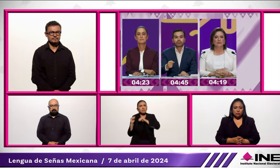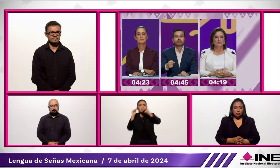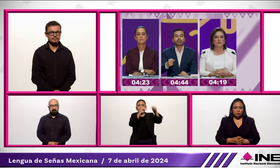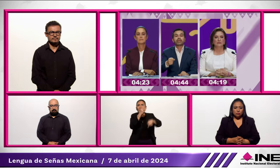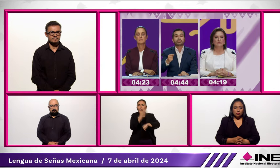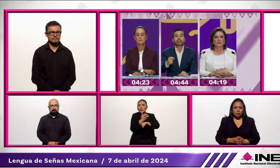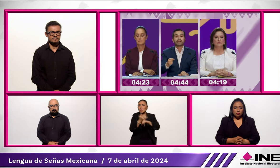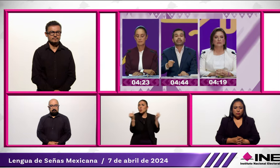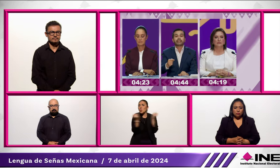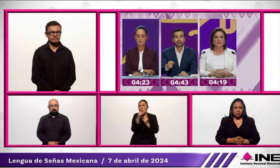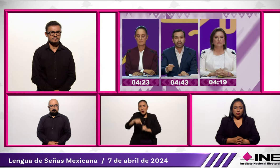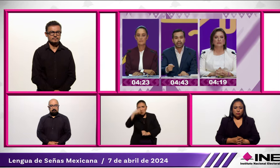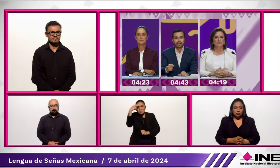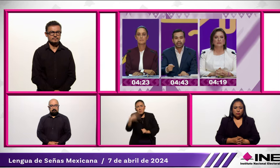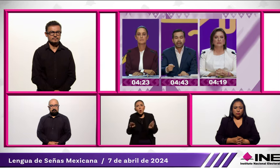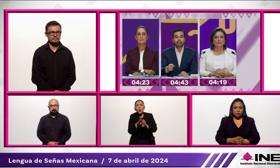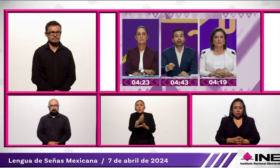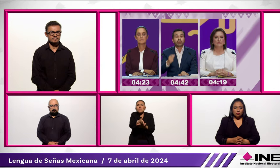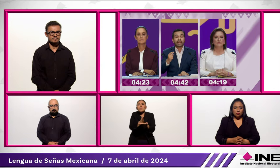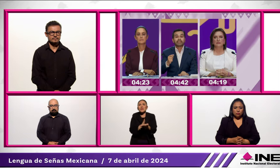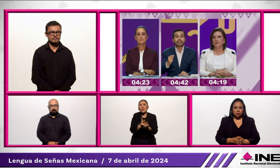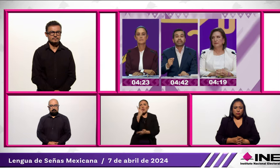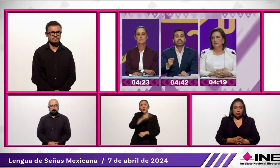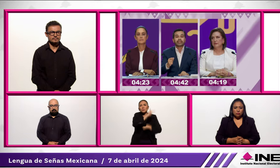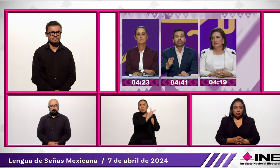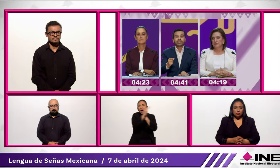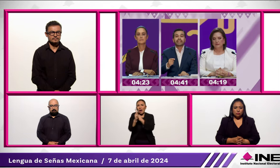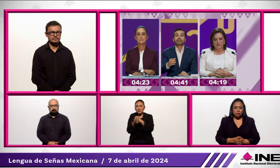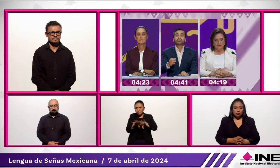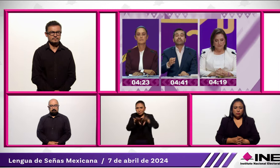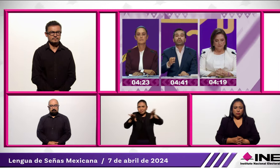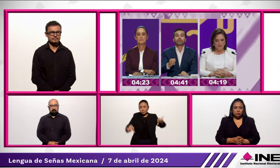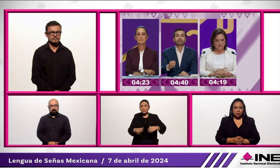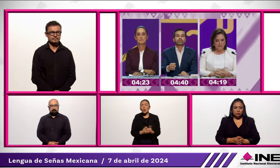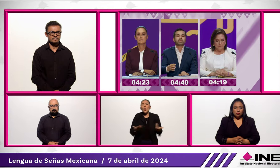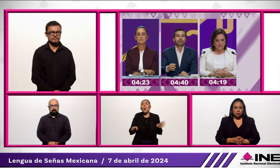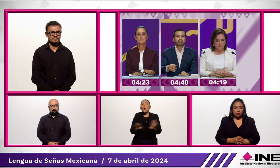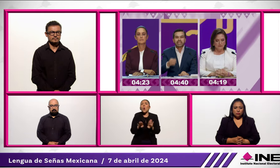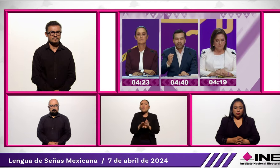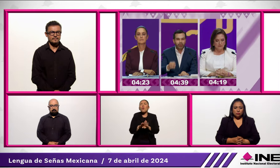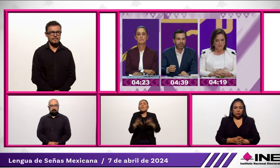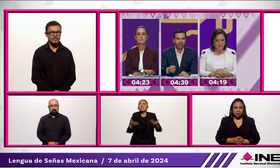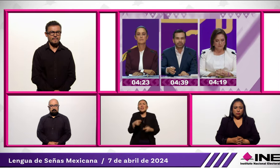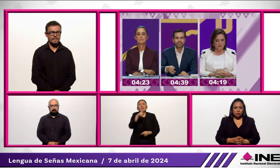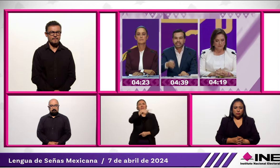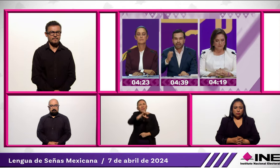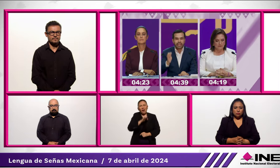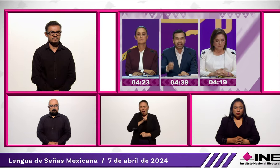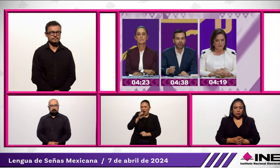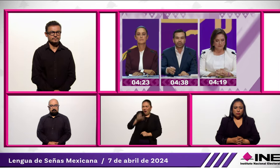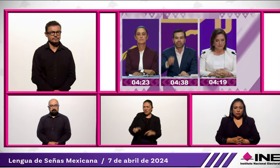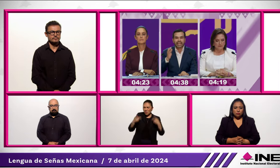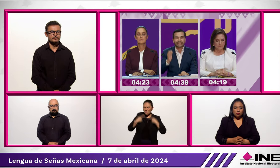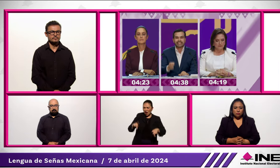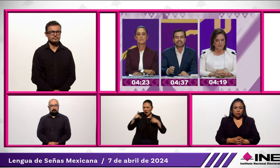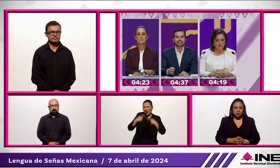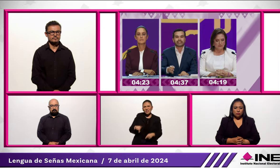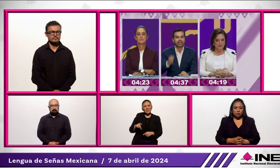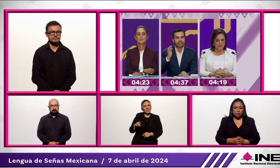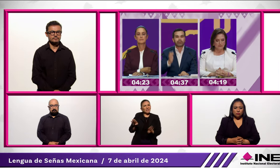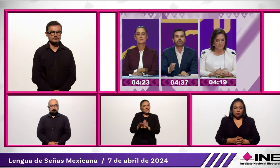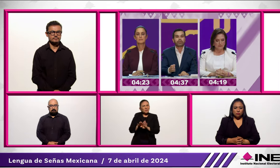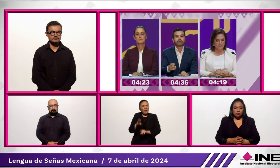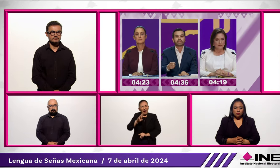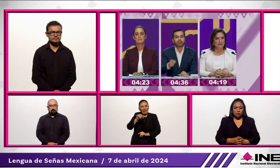México. Somos una sociedad binacional, pero para defender de los discursos misóginos, discriminatorios,